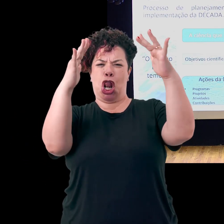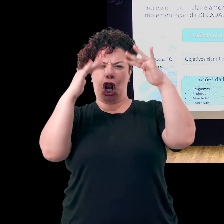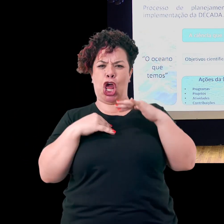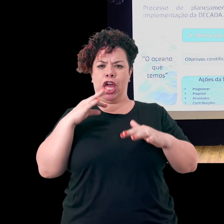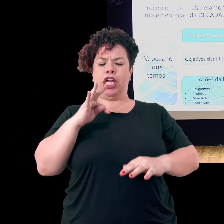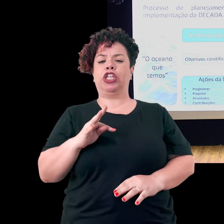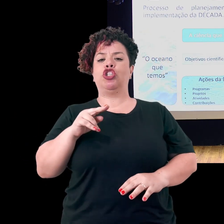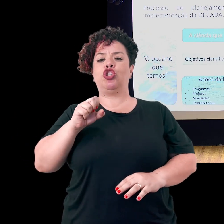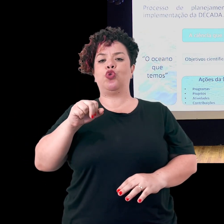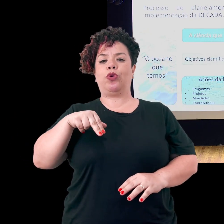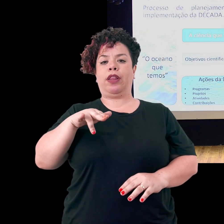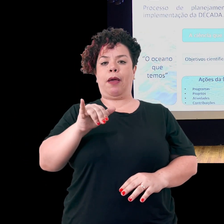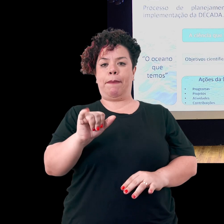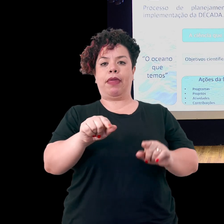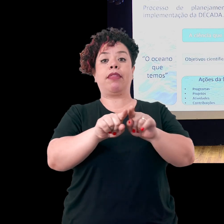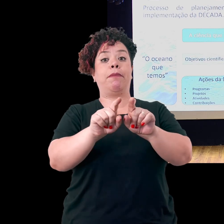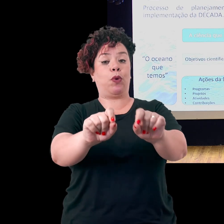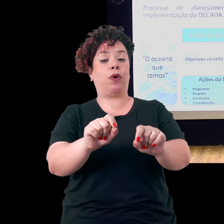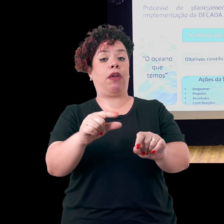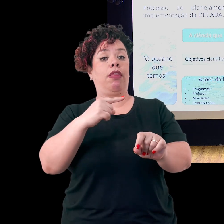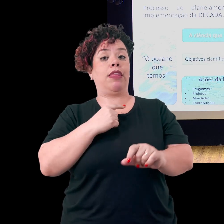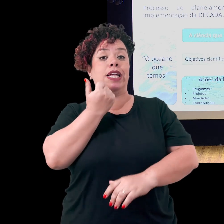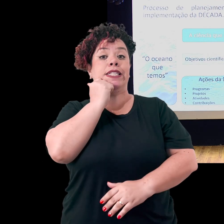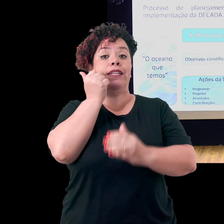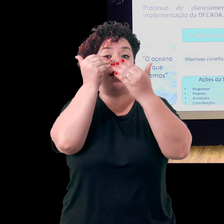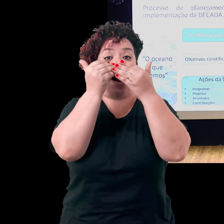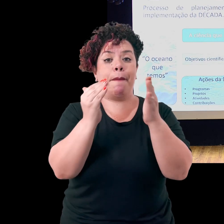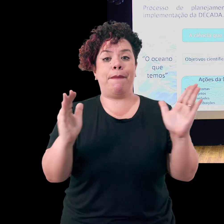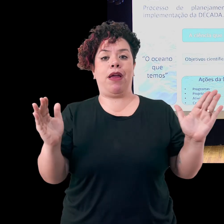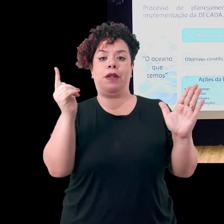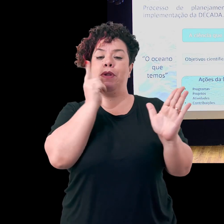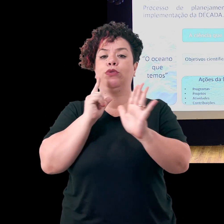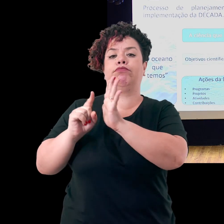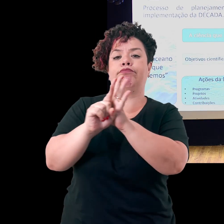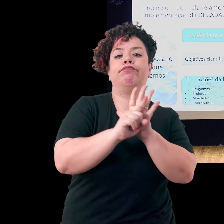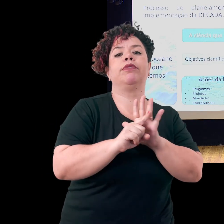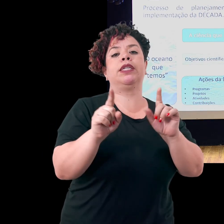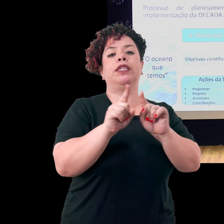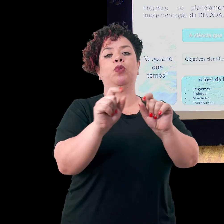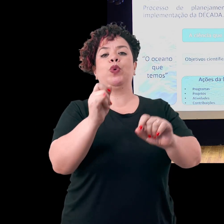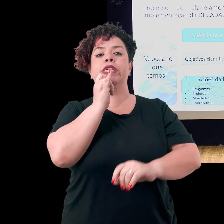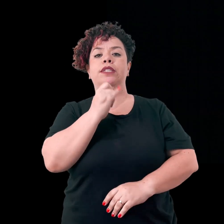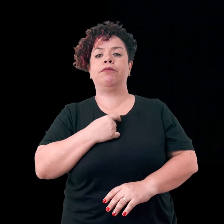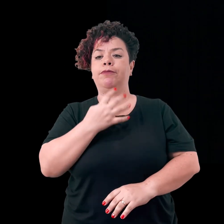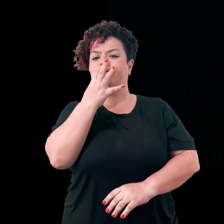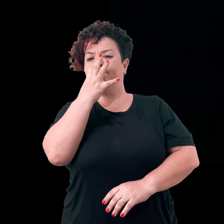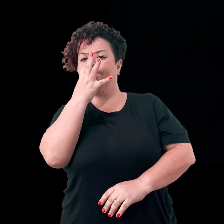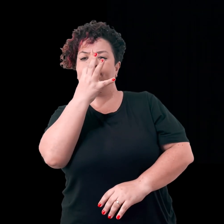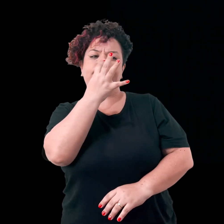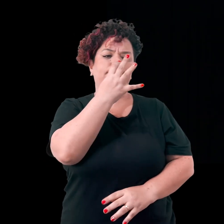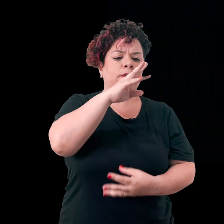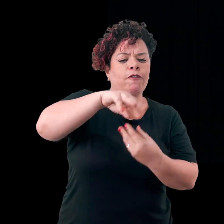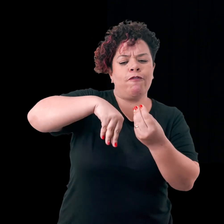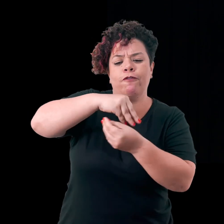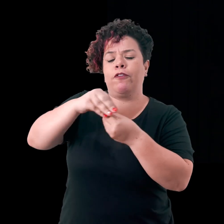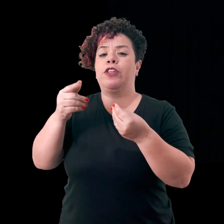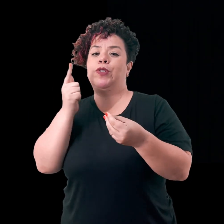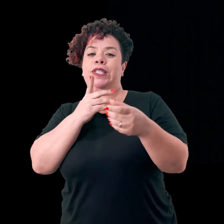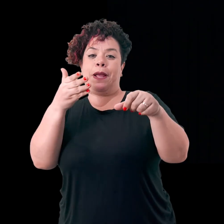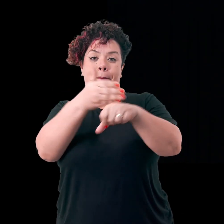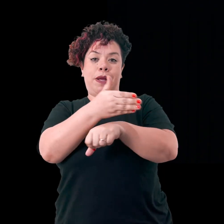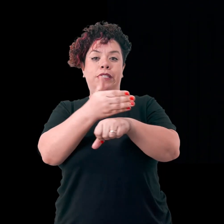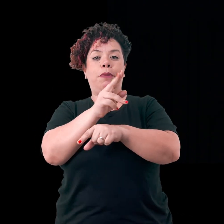oceano acessível em termos das informações, ou seja, ciência aberta, e também um oceano inspirador, envolvente e que